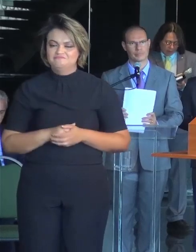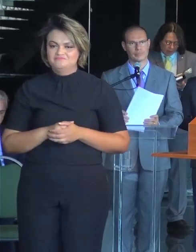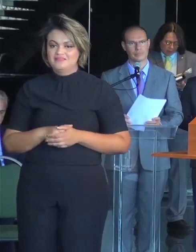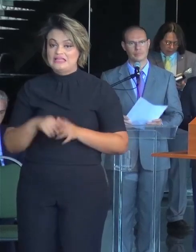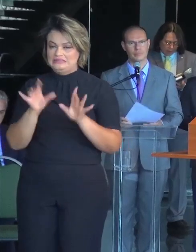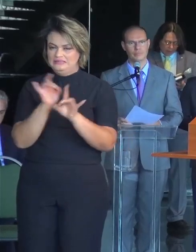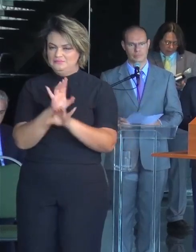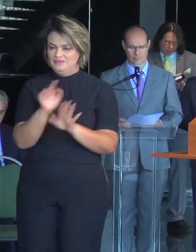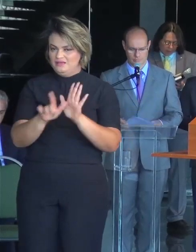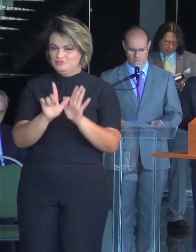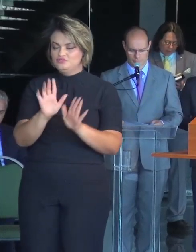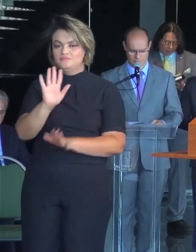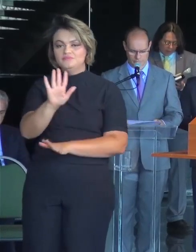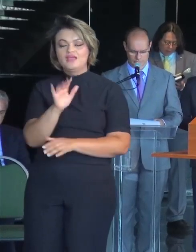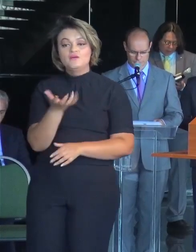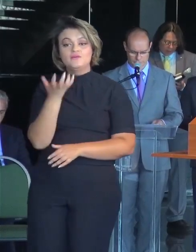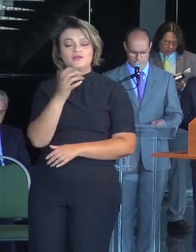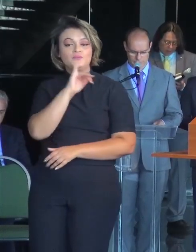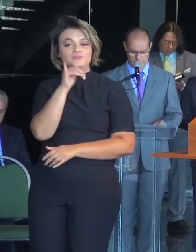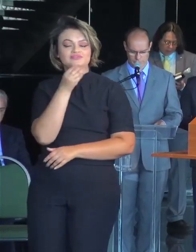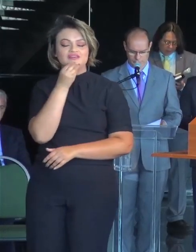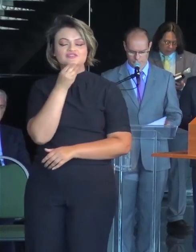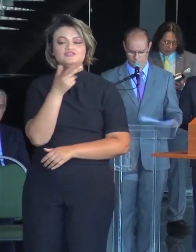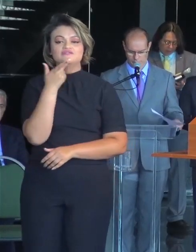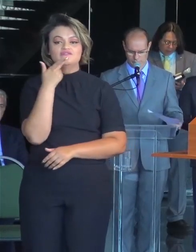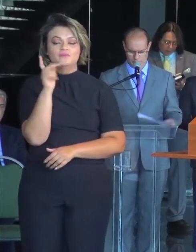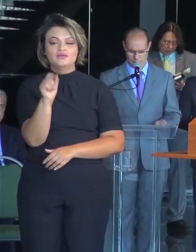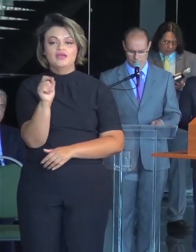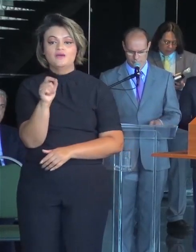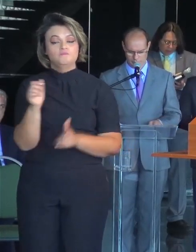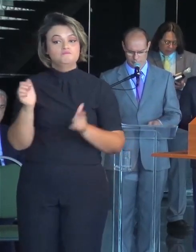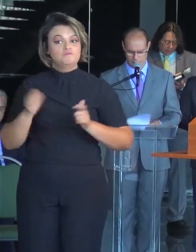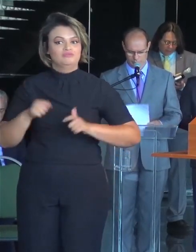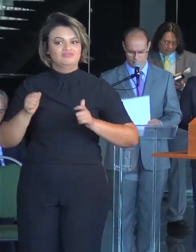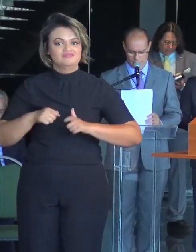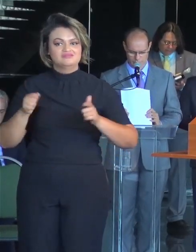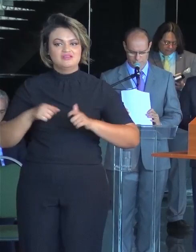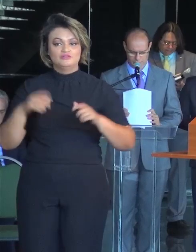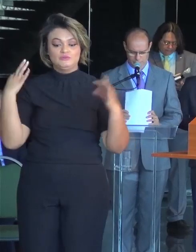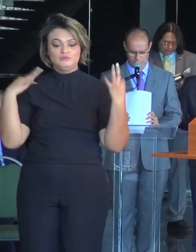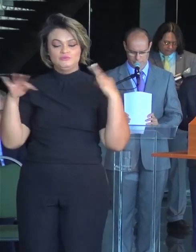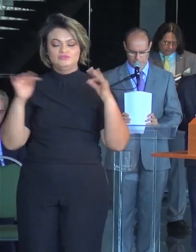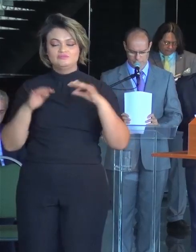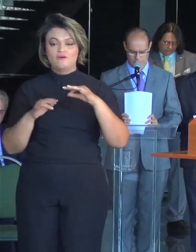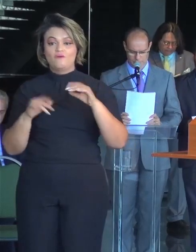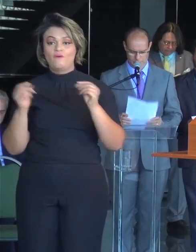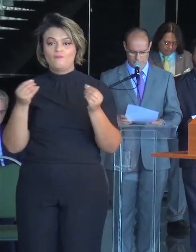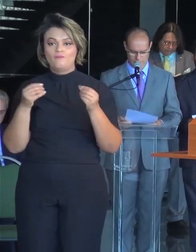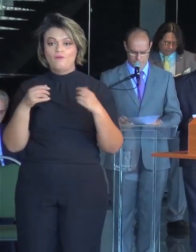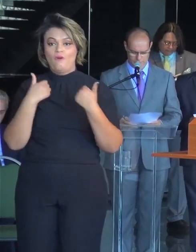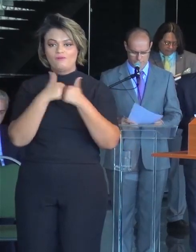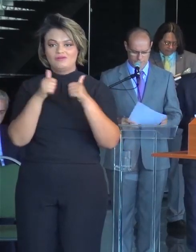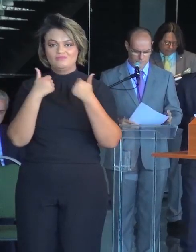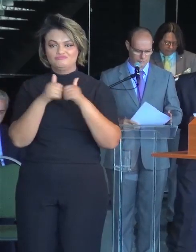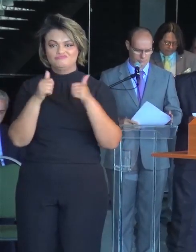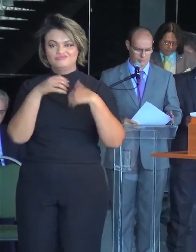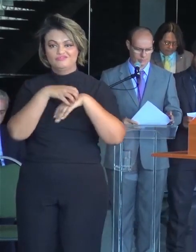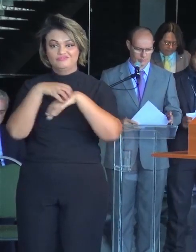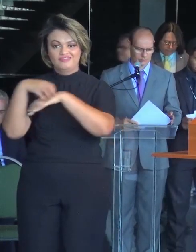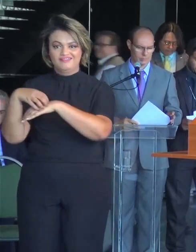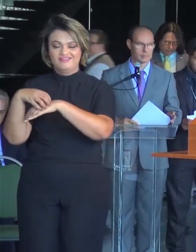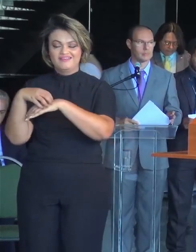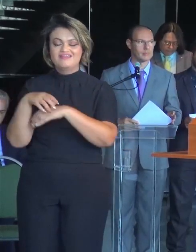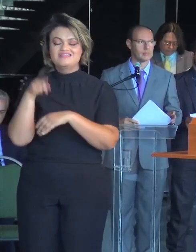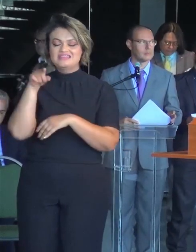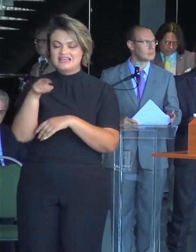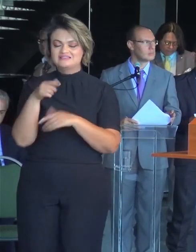a minha fala, aproveito a oportunidade para destacar o potencial do turismo rodoviário do nosso país e da importância